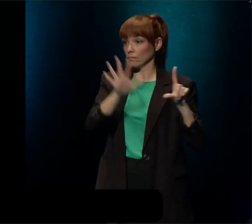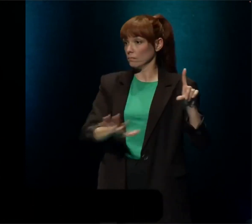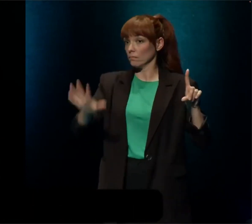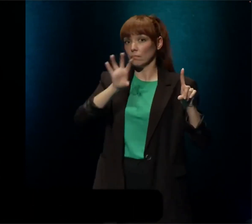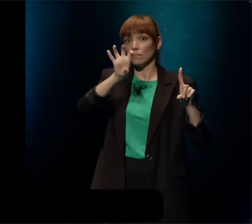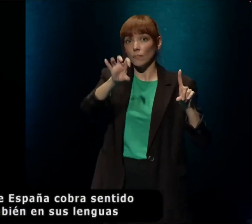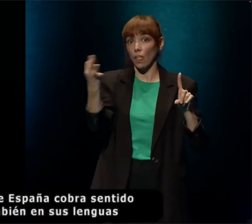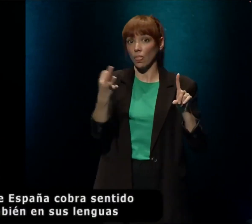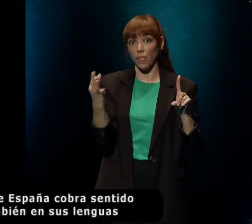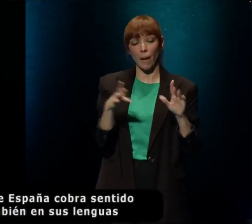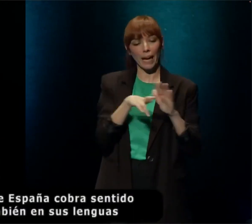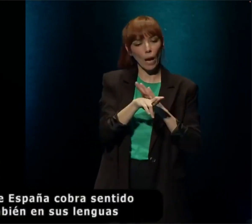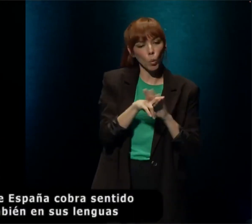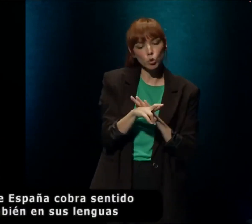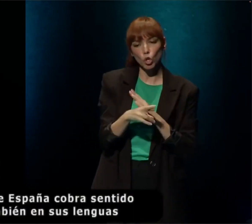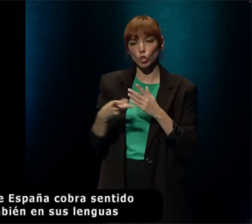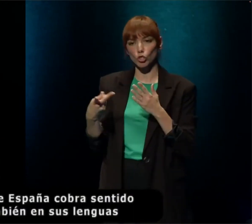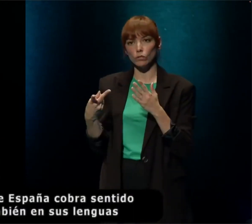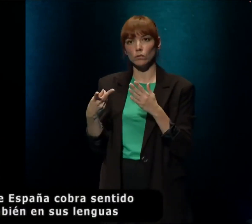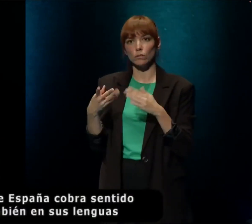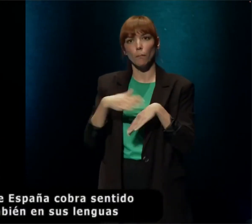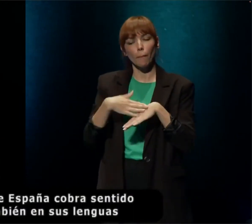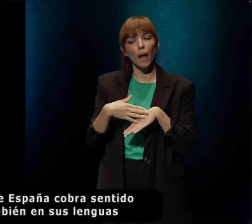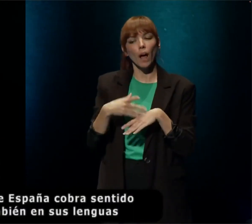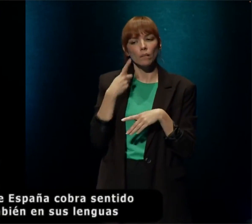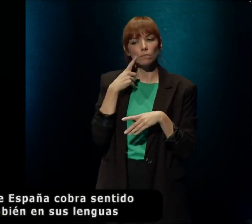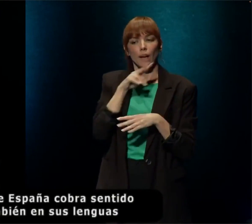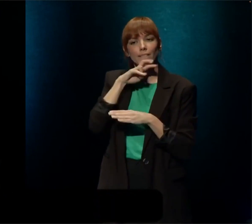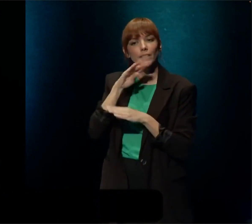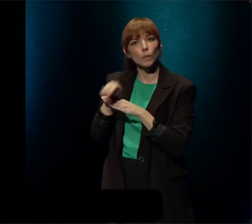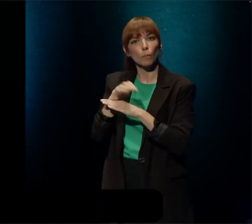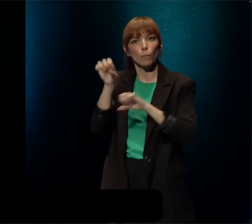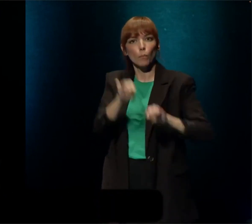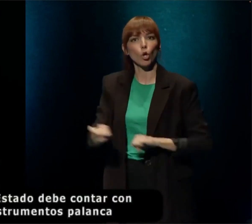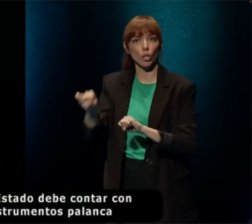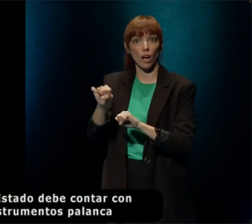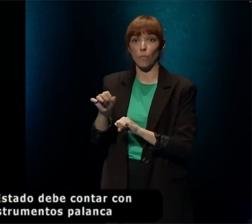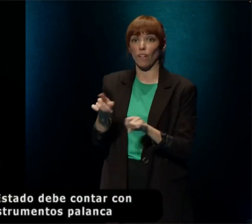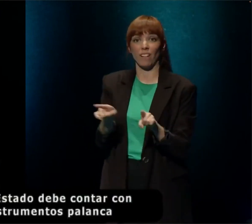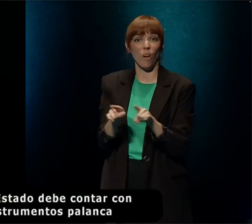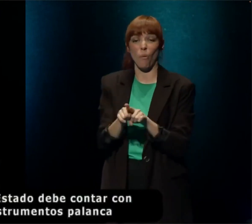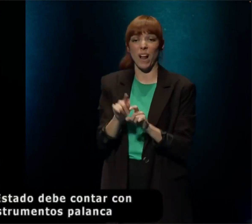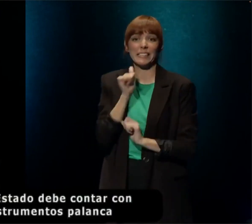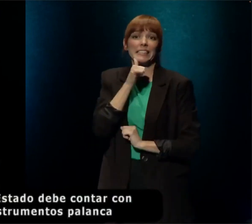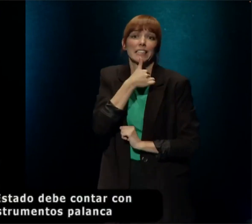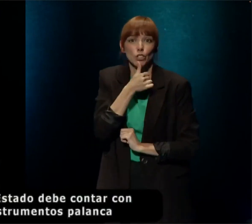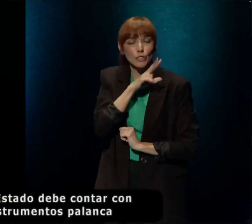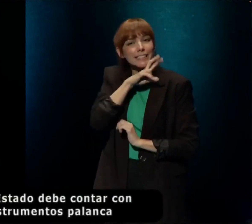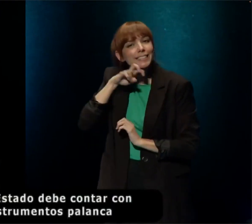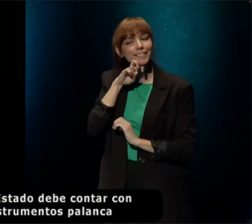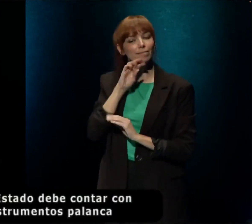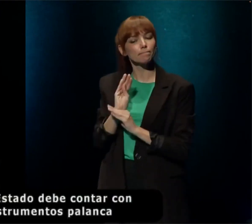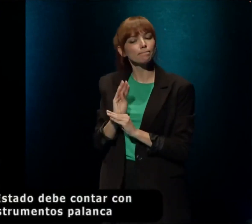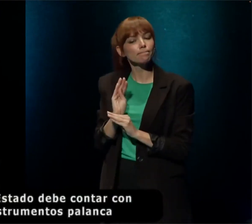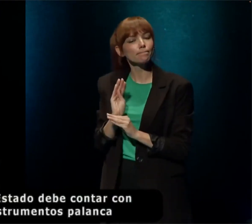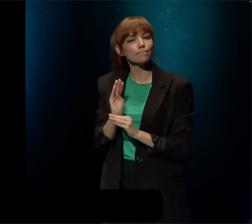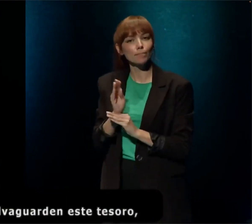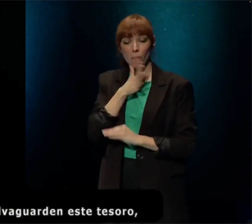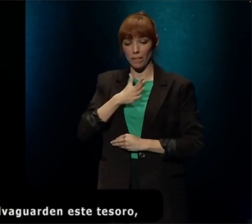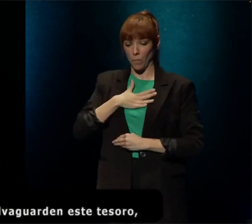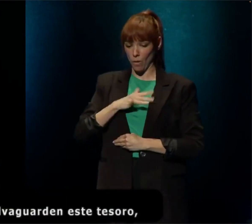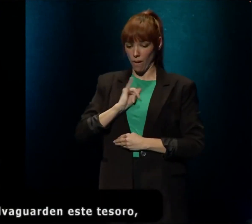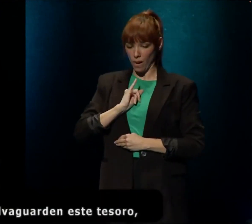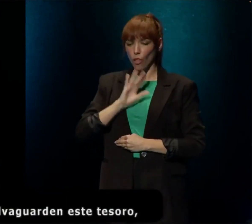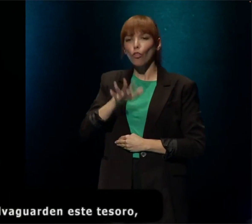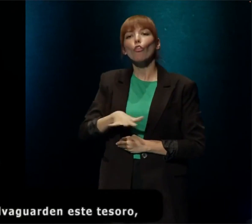instrumentos, palanca, que salvaguarden este tesoro, este patrimonio que viene de la comunidad